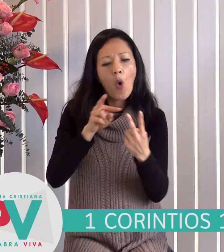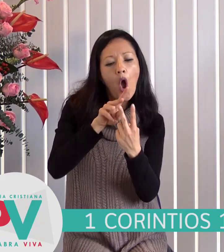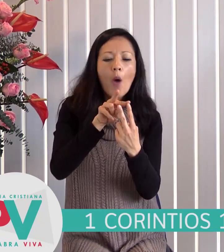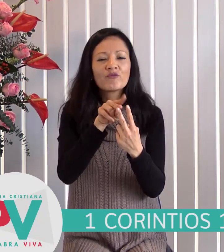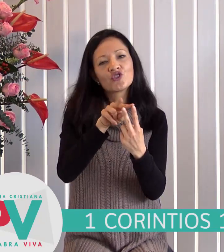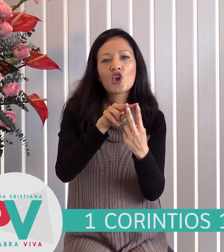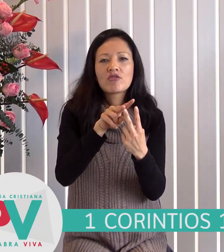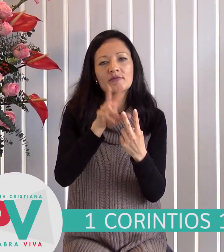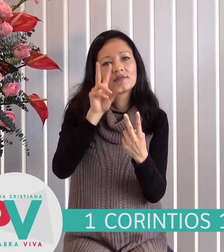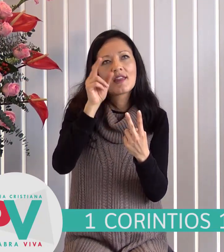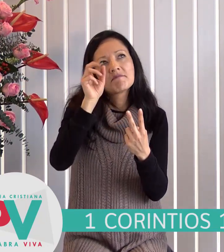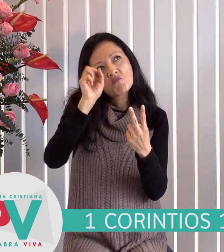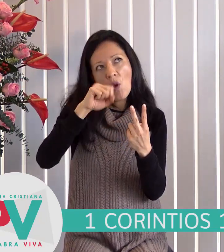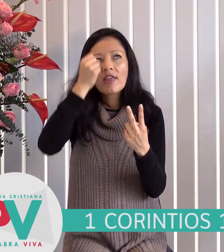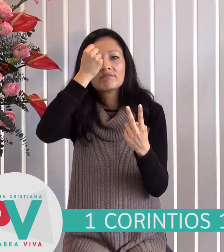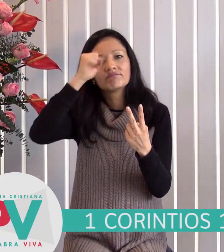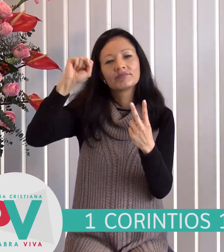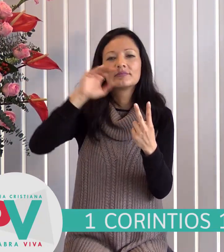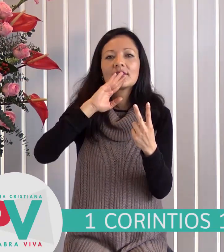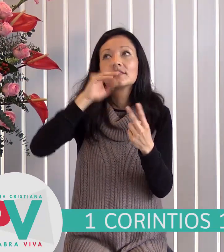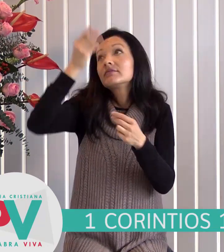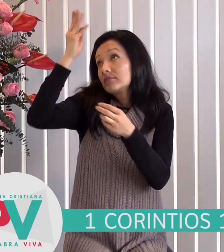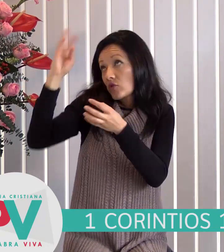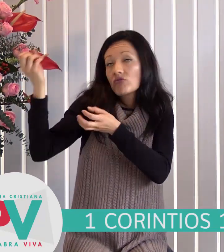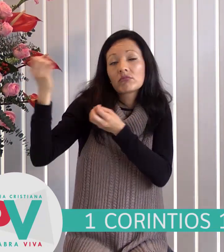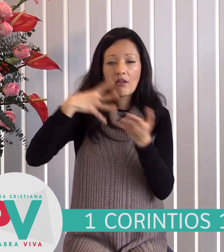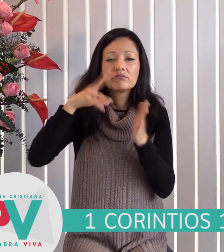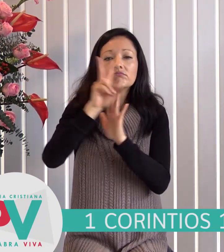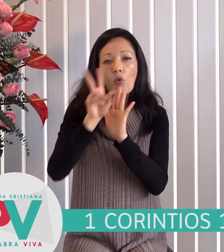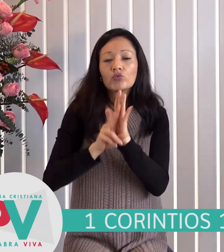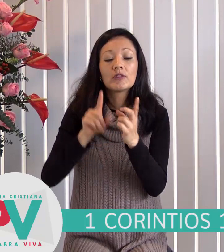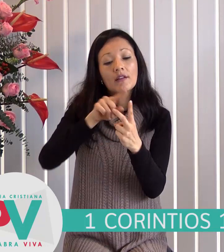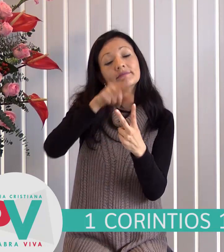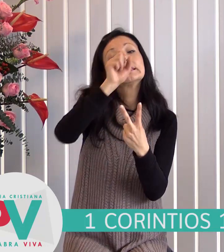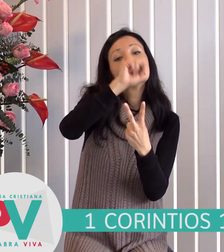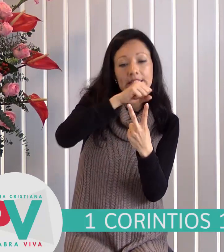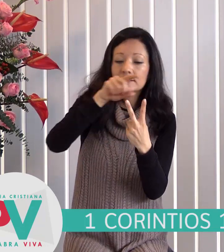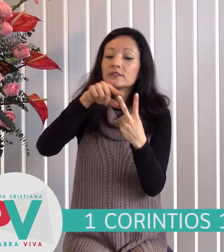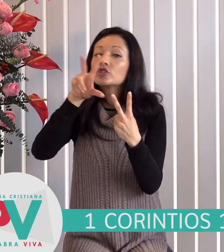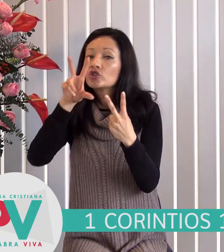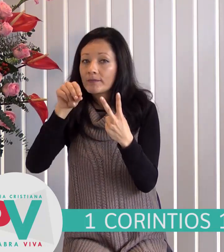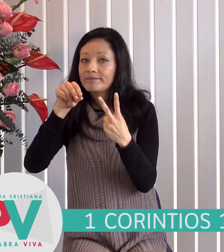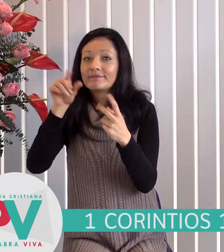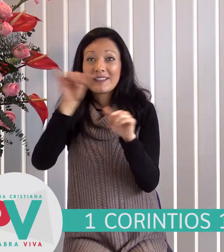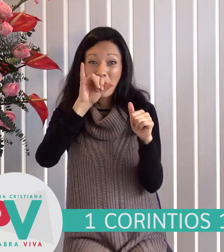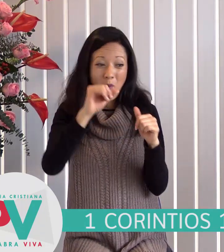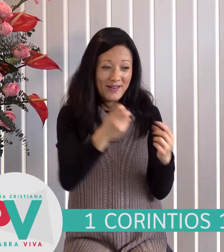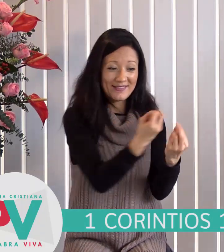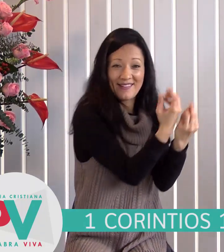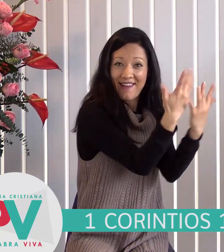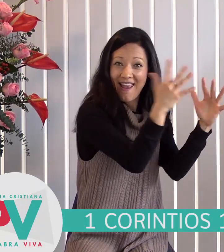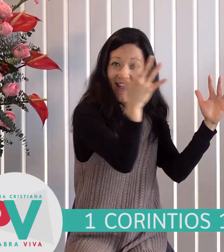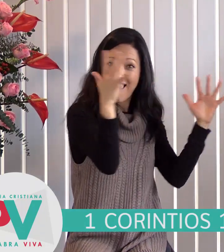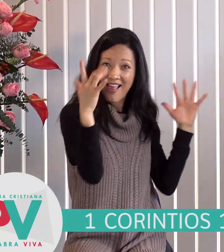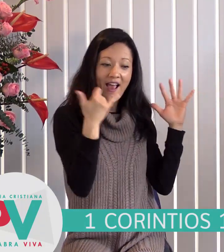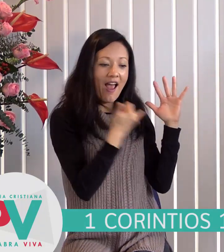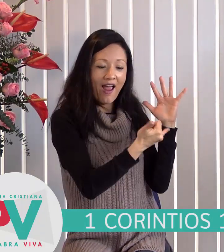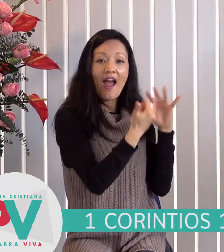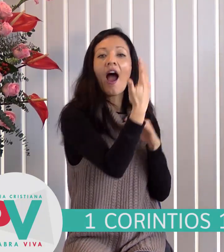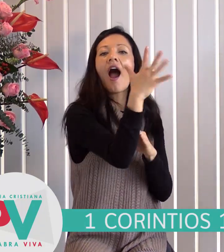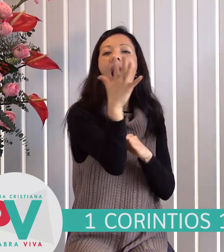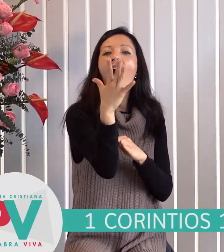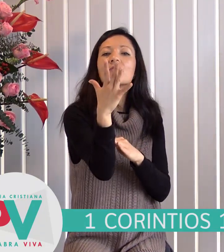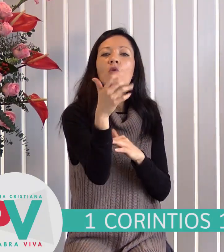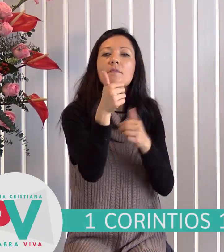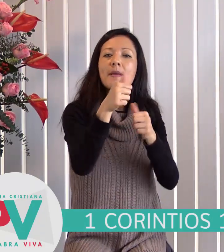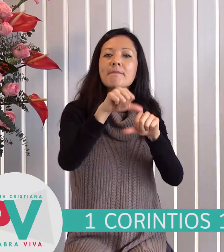Pues fue Dios. ¿Quién puso en el Edén el árbol del bien y del mal? Pues fue Dios. ¿Quién puso delante